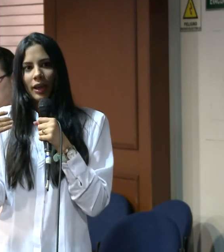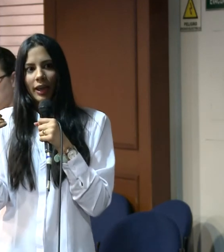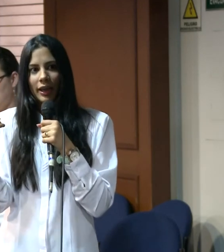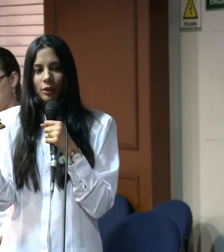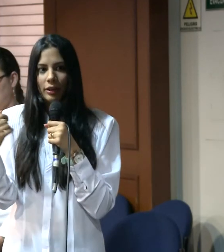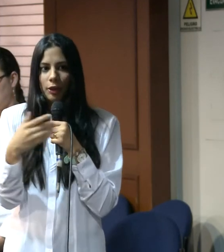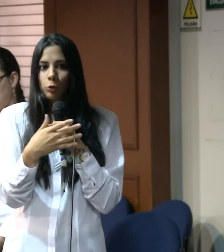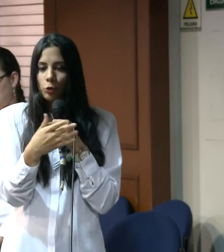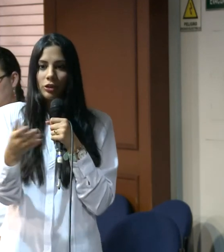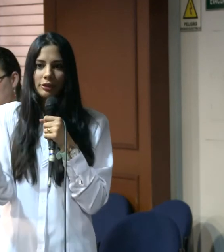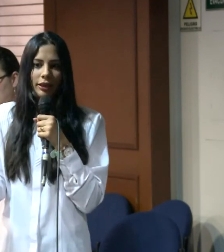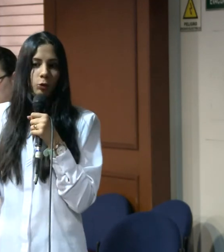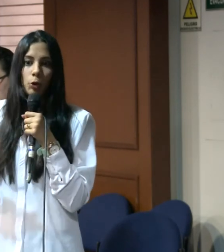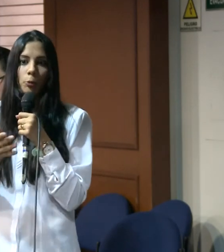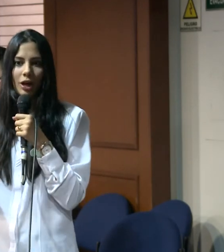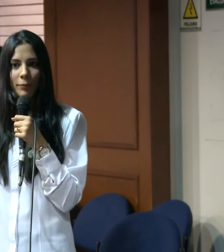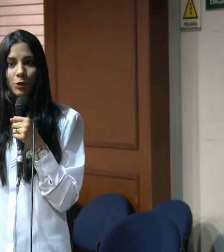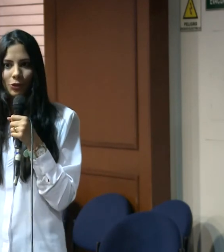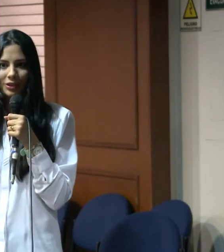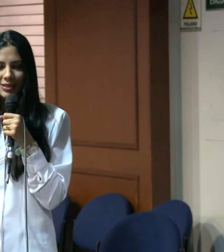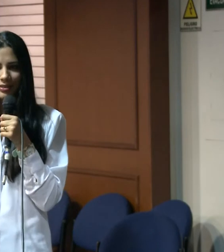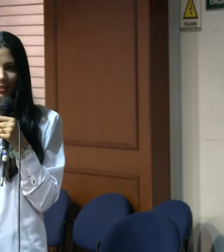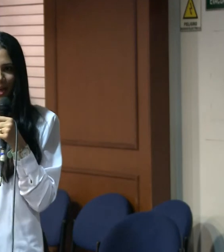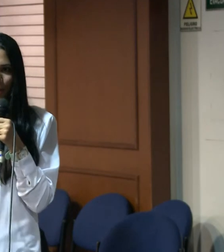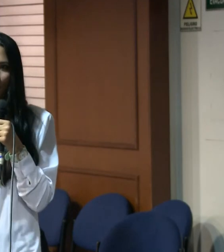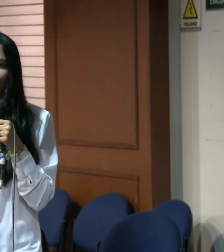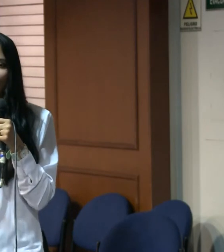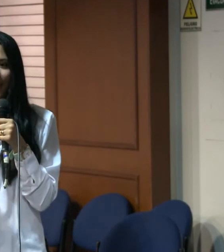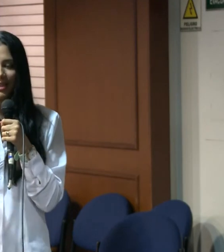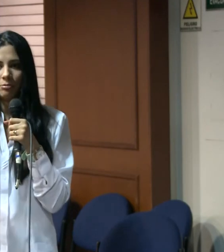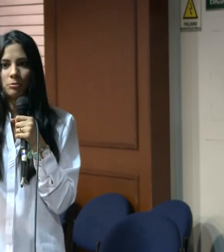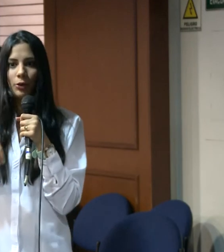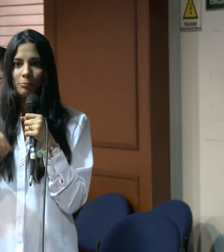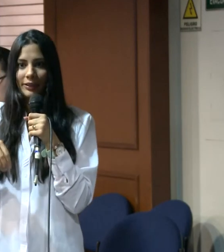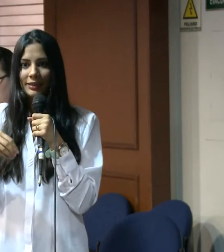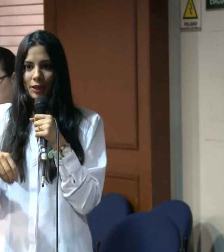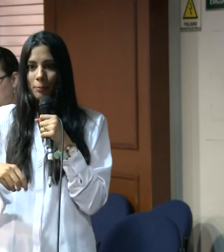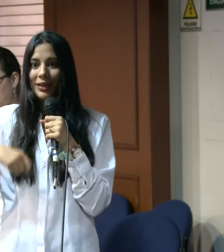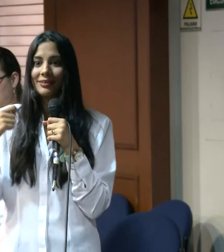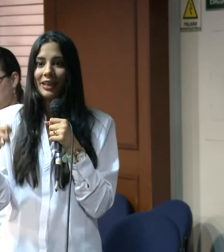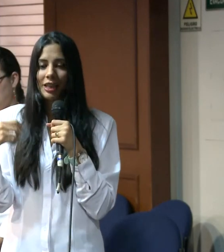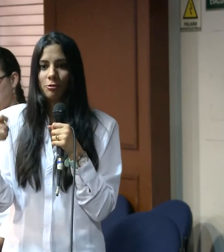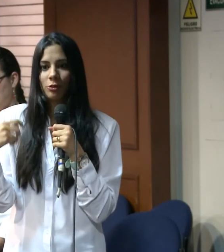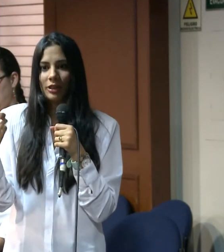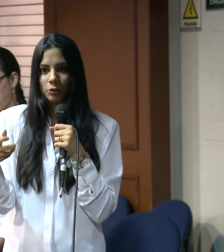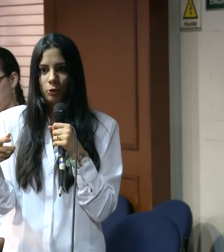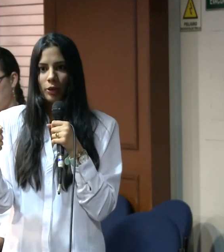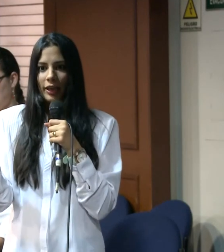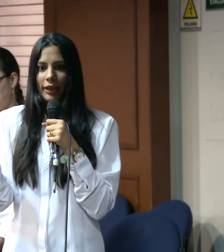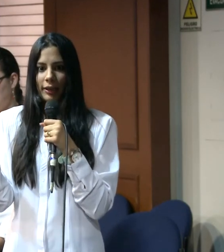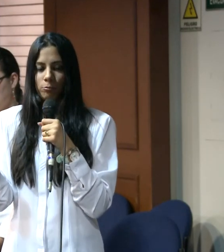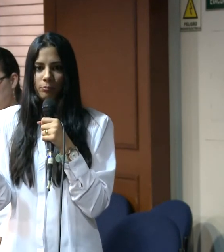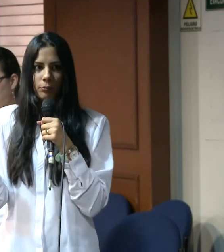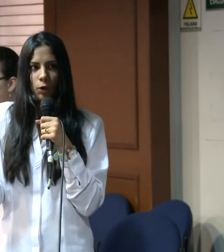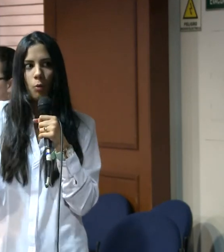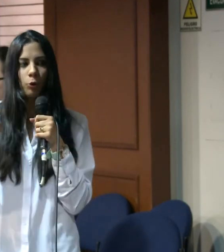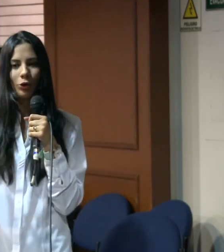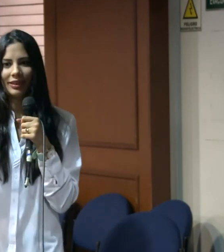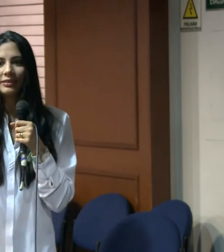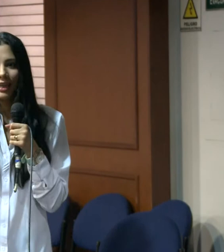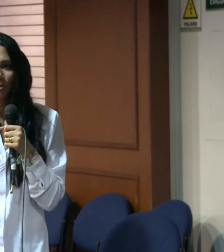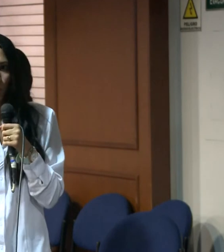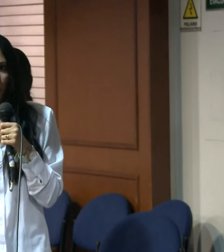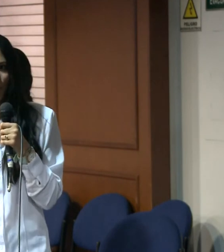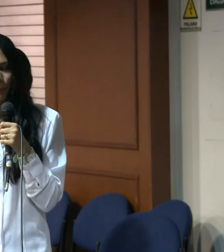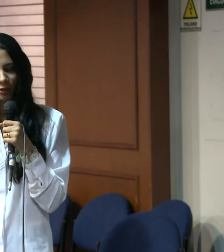continúen en otros programas, en escenarios de allí mismo del planetario, para seguir reforzando como